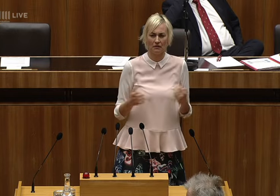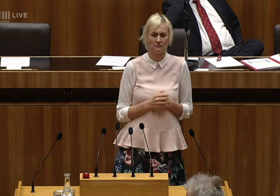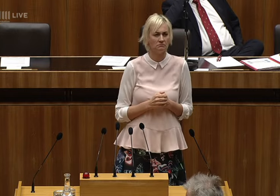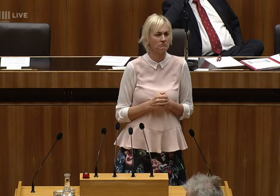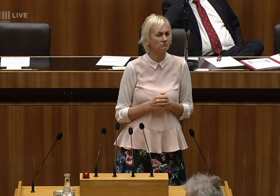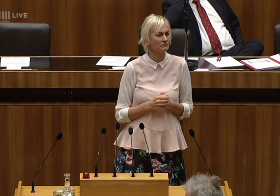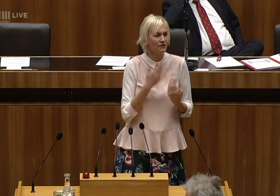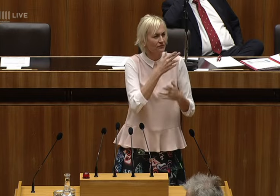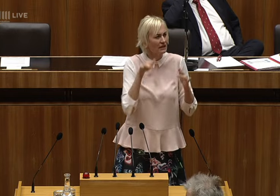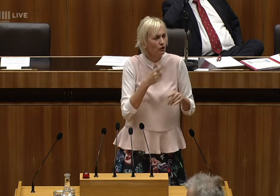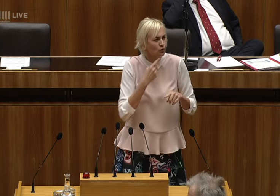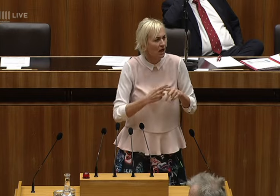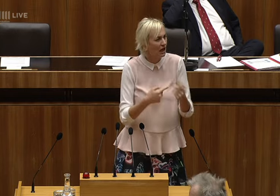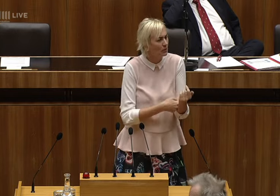Irgendein Implantat, das in Ihrem Körper ist?